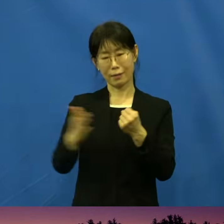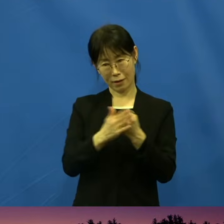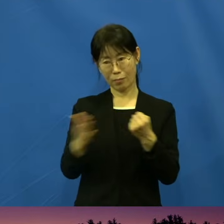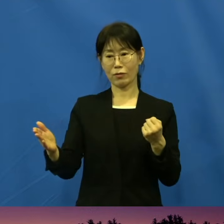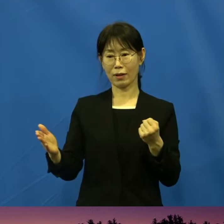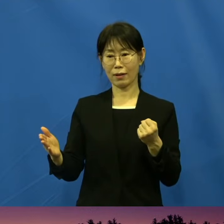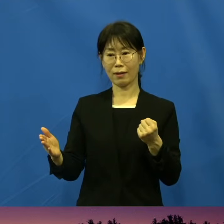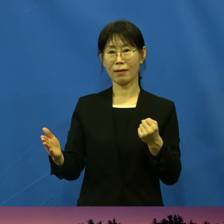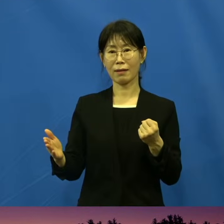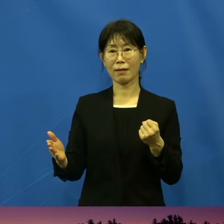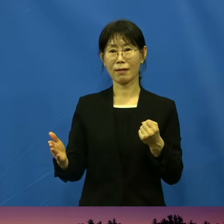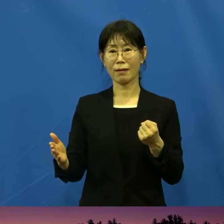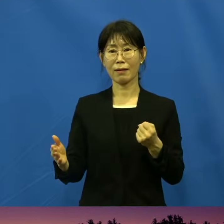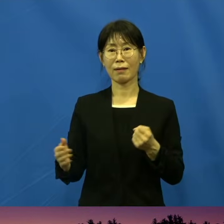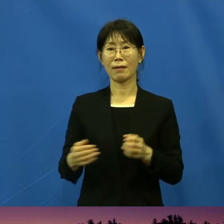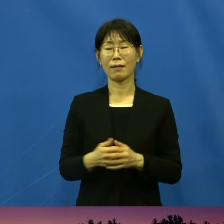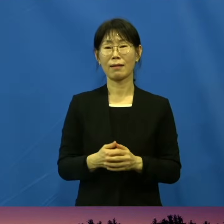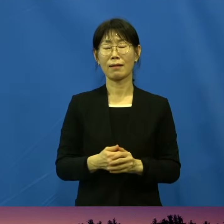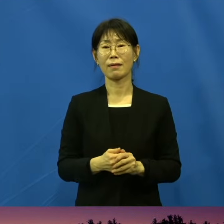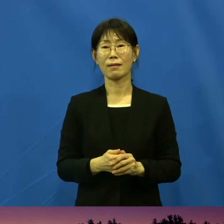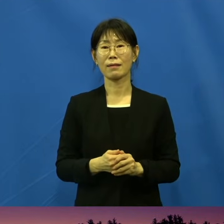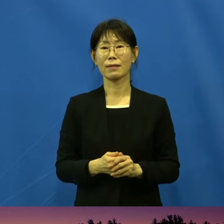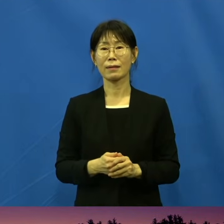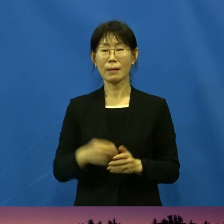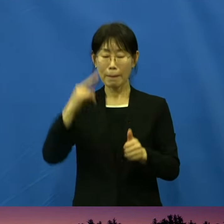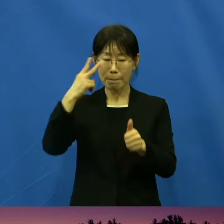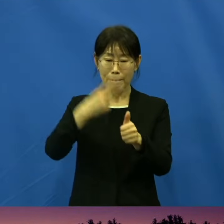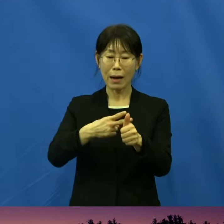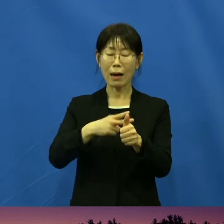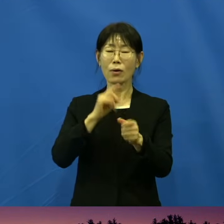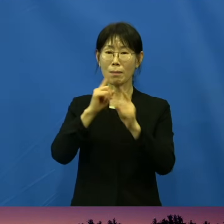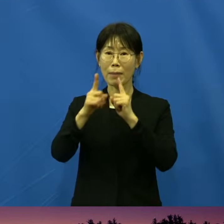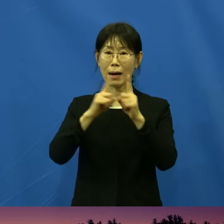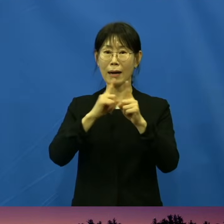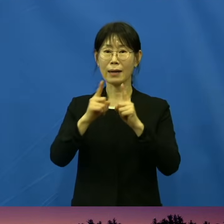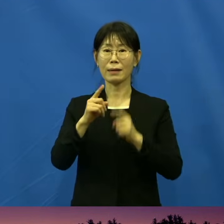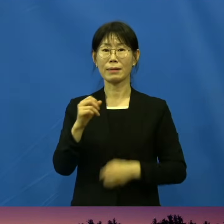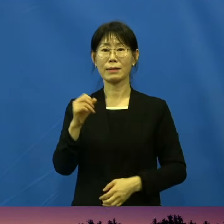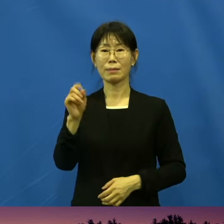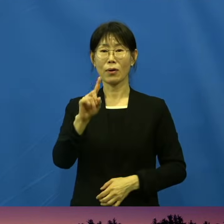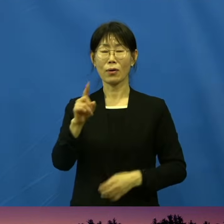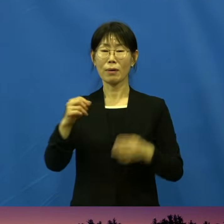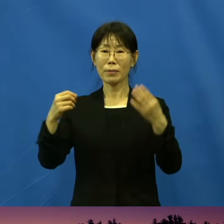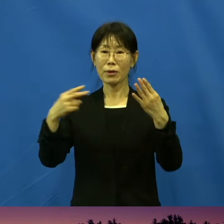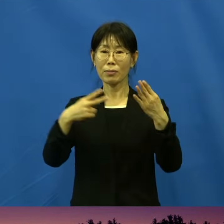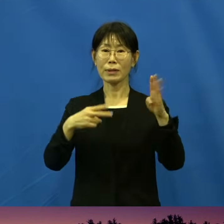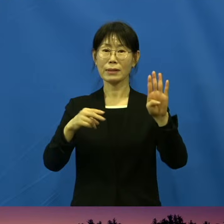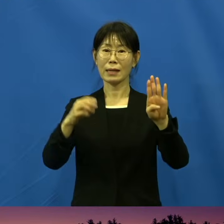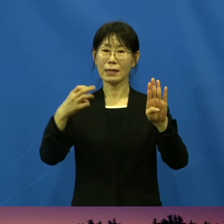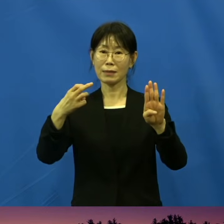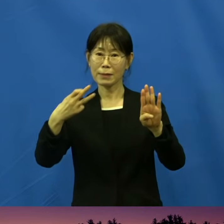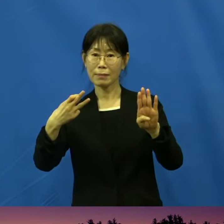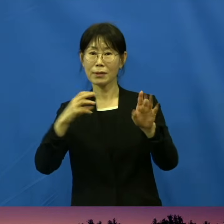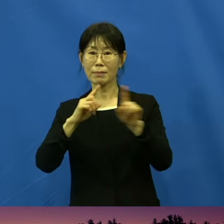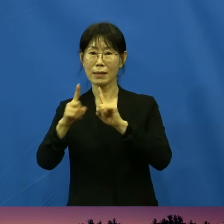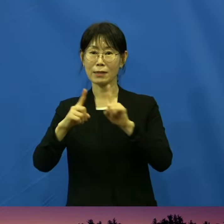거예요. 바울은 이것을 이렇게 얘기해요. 빌립보서 4장 13절에 내게 능력 주시는 자